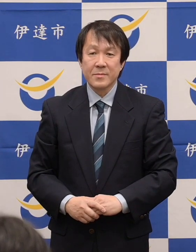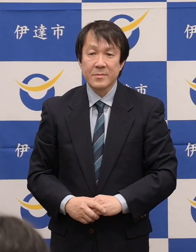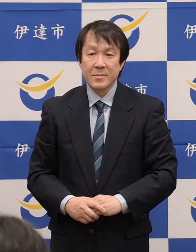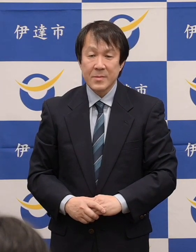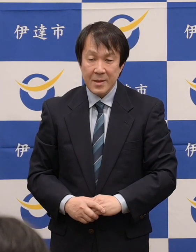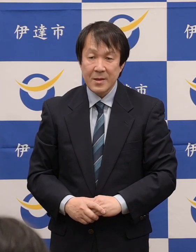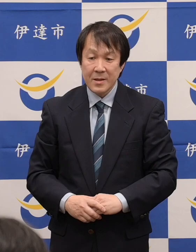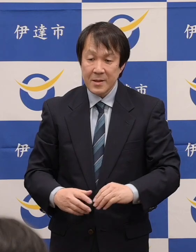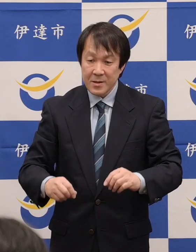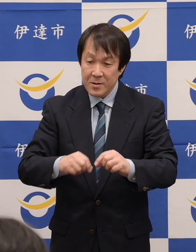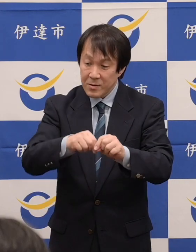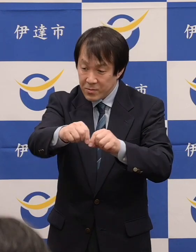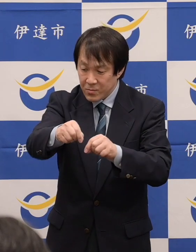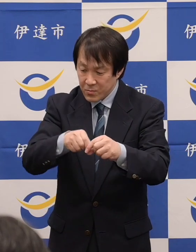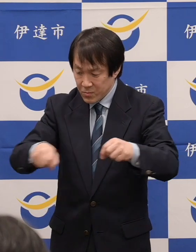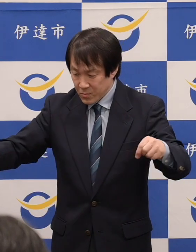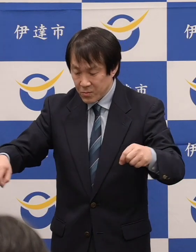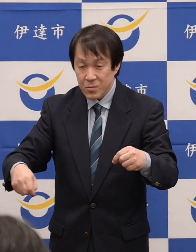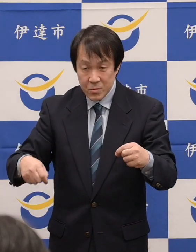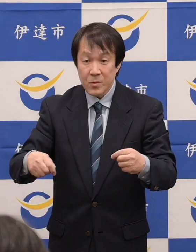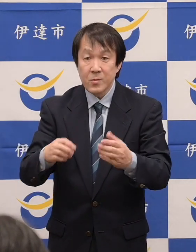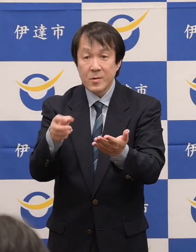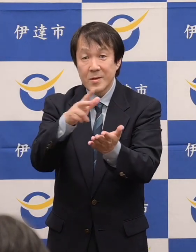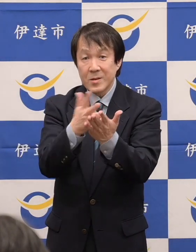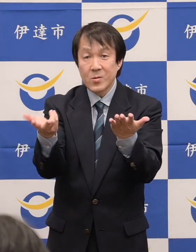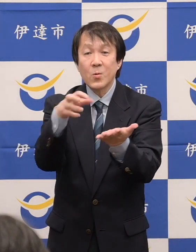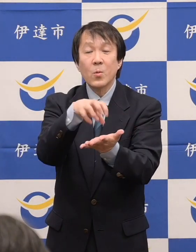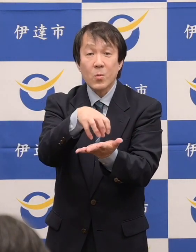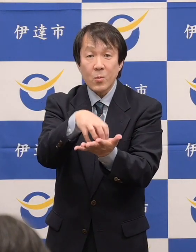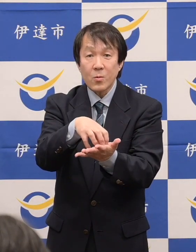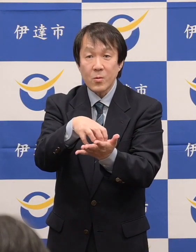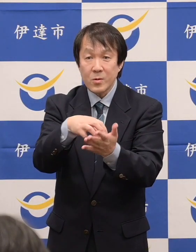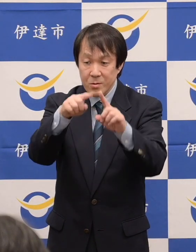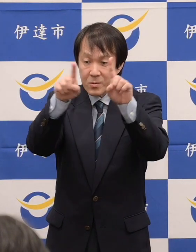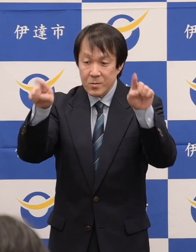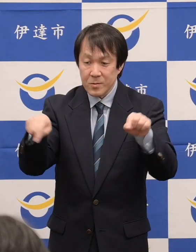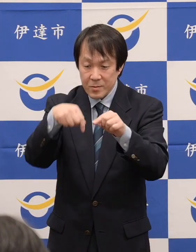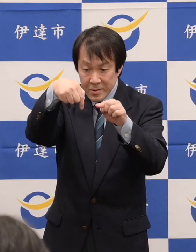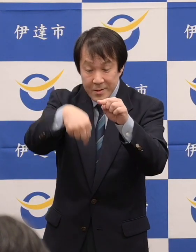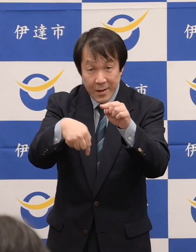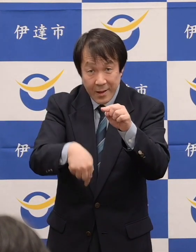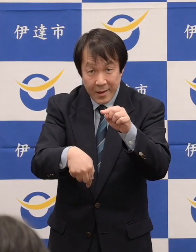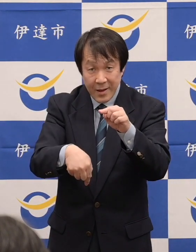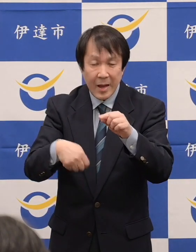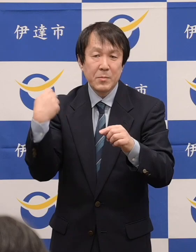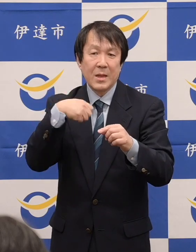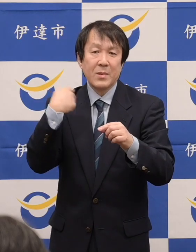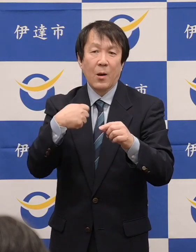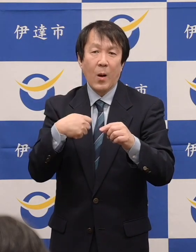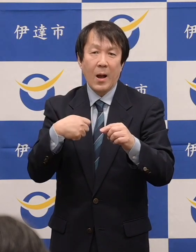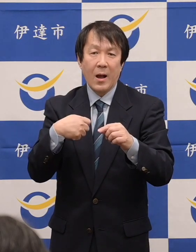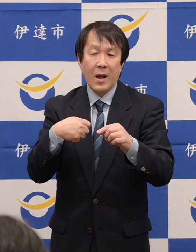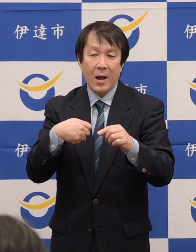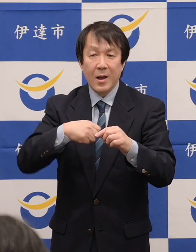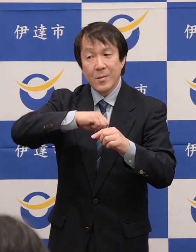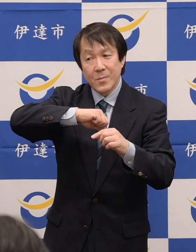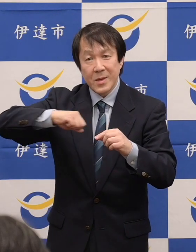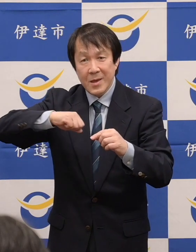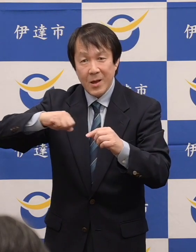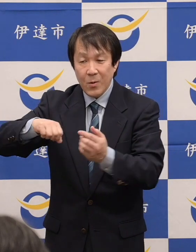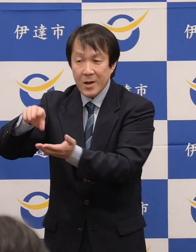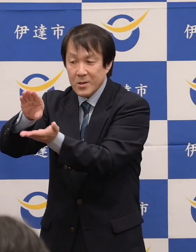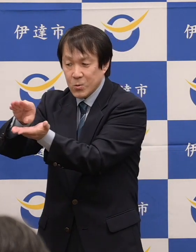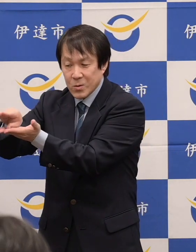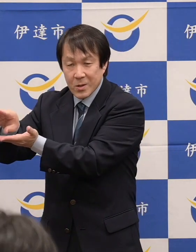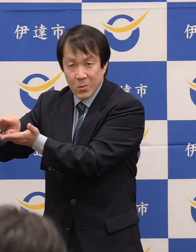見取り図、この図の通りになっておりまして、この下の方が、下が南側になりまして、右側が駐車場